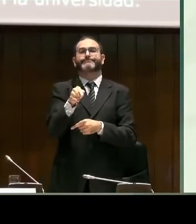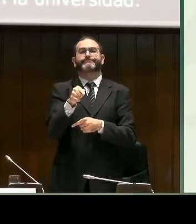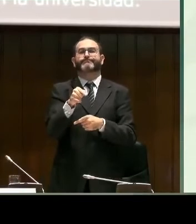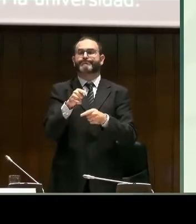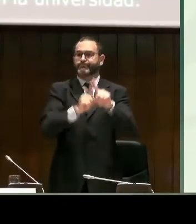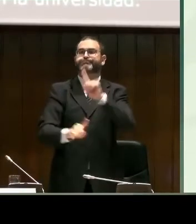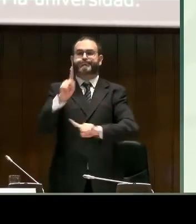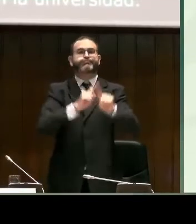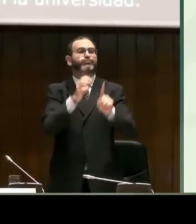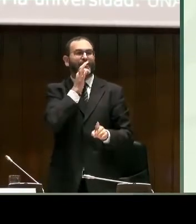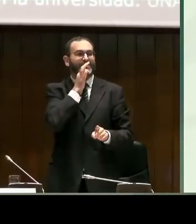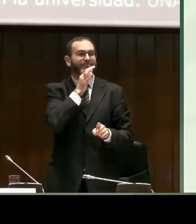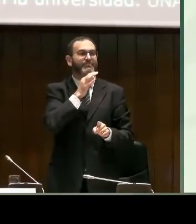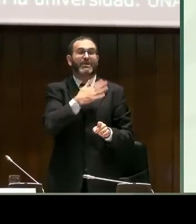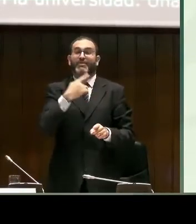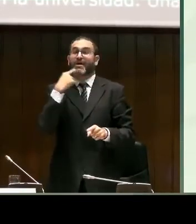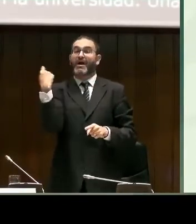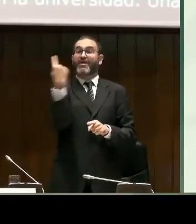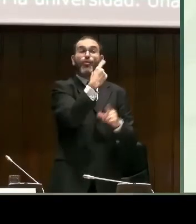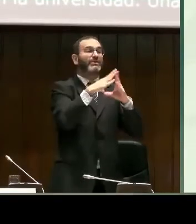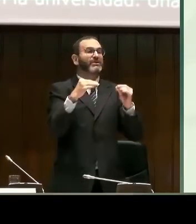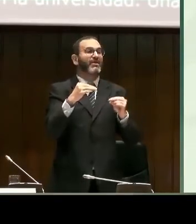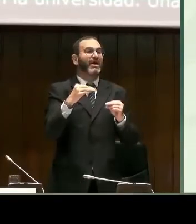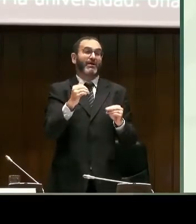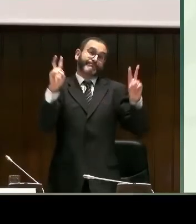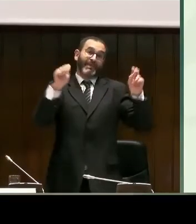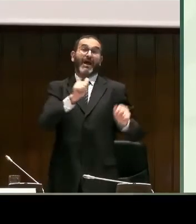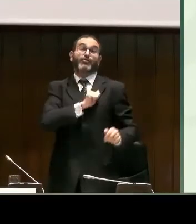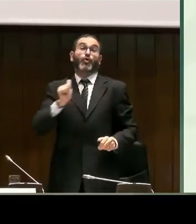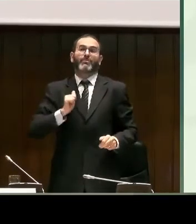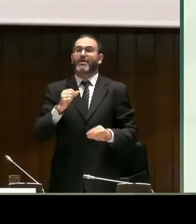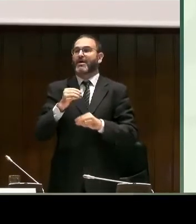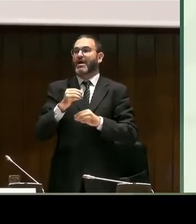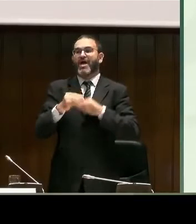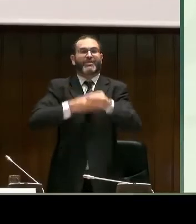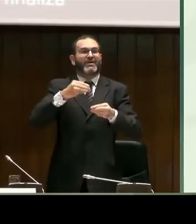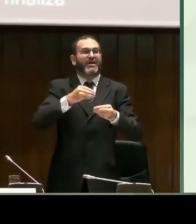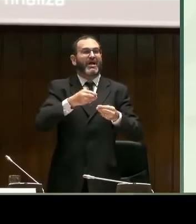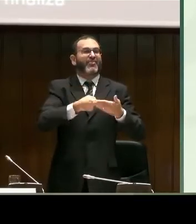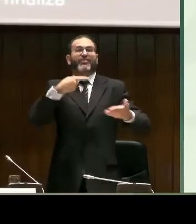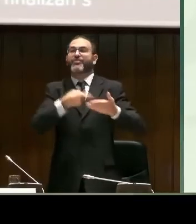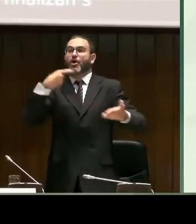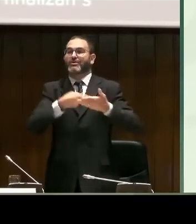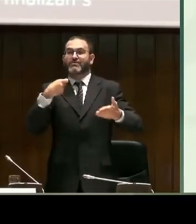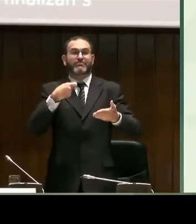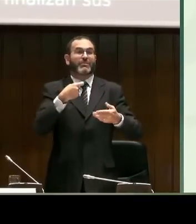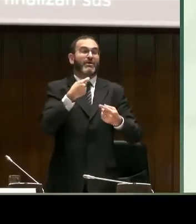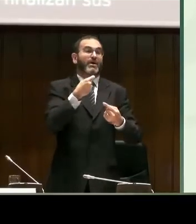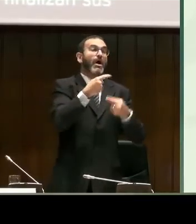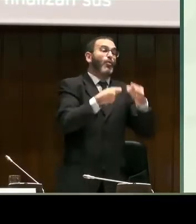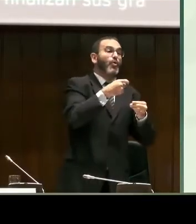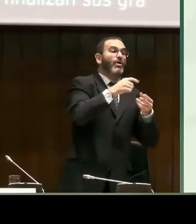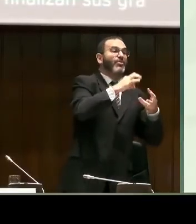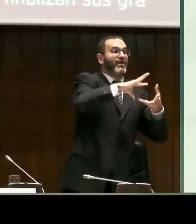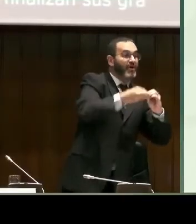nivel extranjero, nivel B2. Y esto supone todavía hoy un problema. Las universidades son, digamos, autónomas